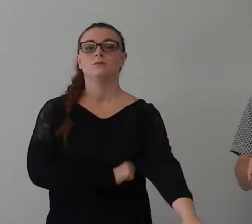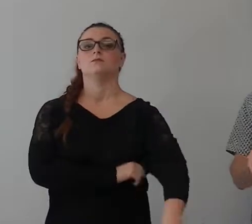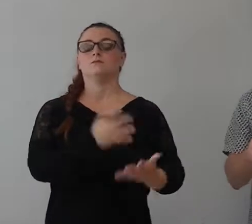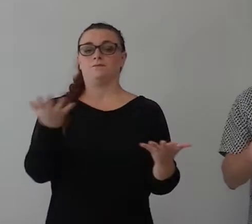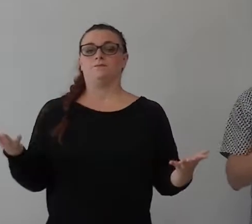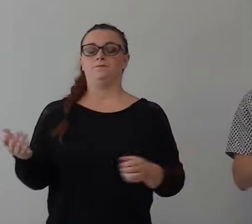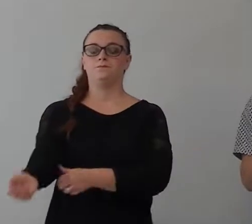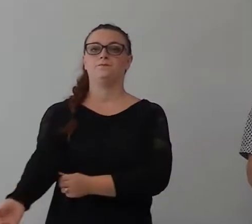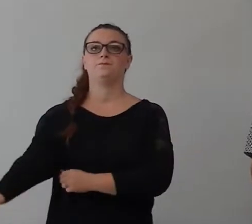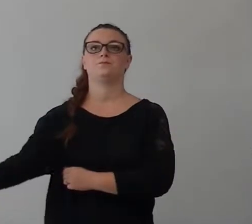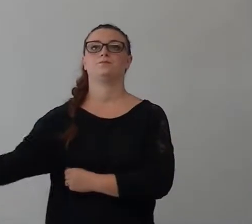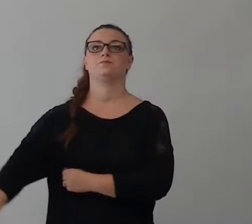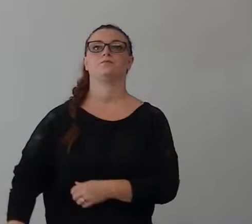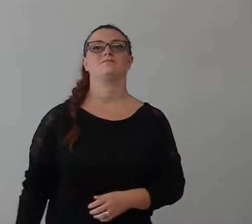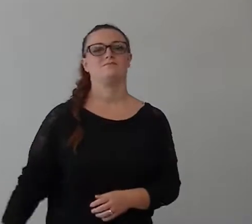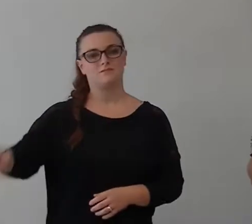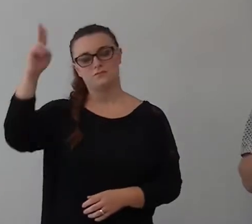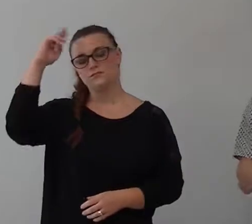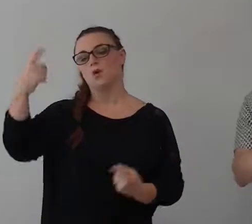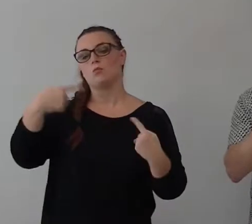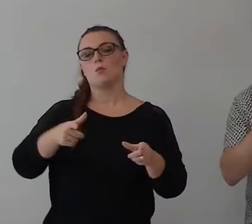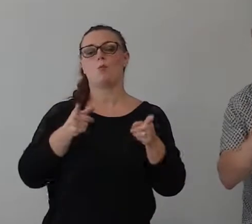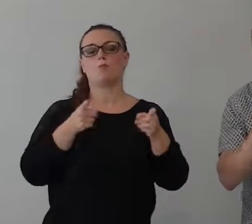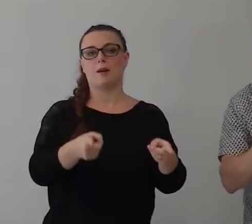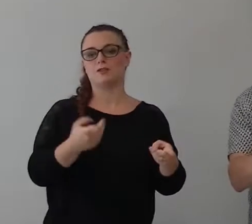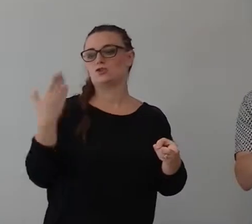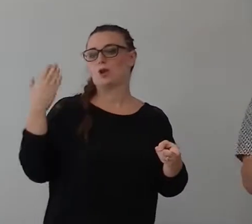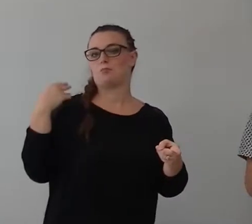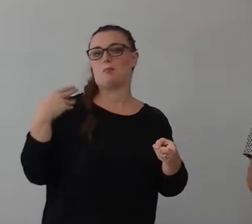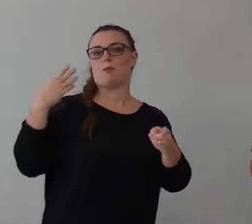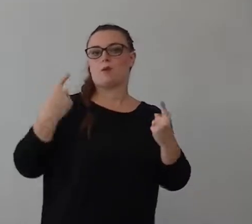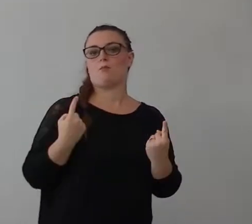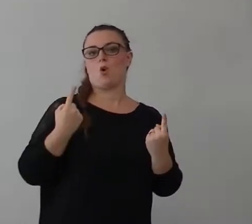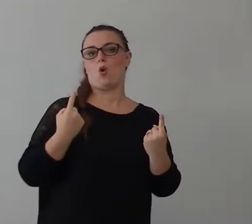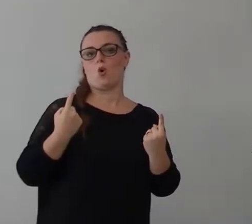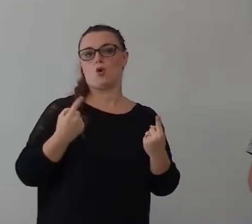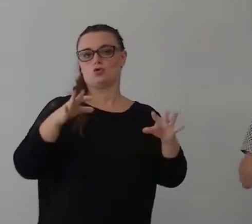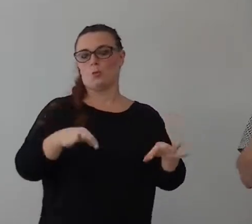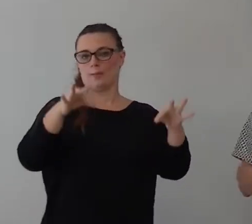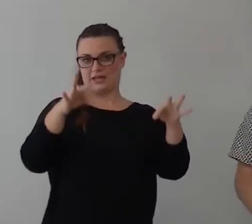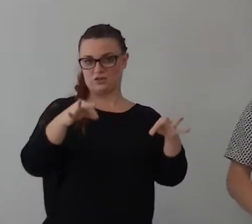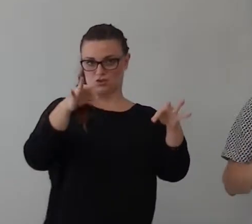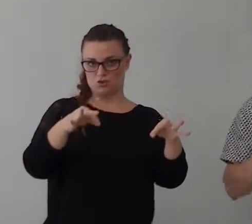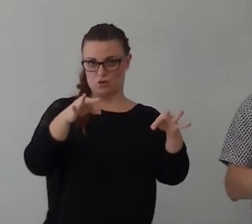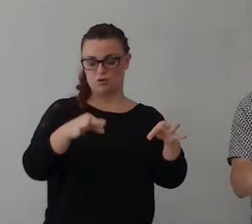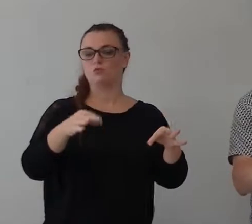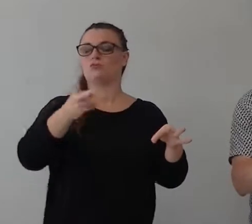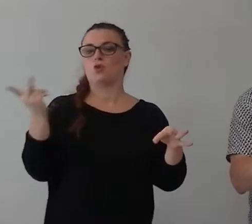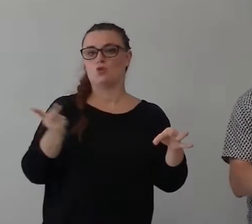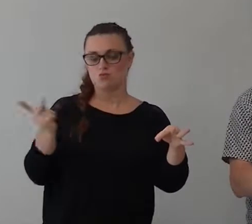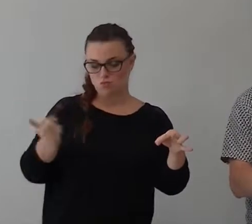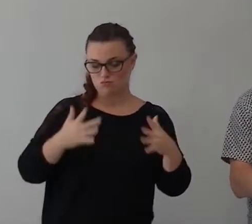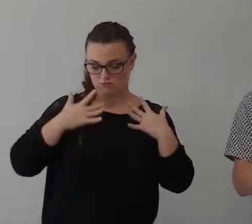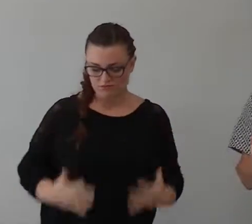Qui era dove avevamo lasciato le due donne, verso Betlemme, nel deserto, vestite di nero.